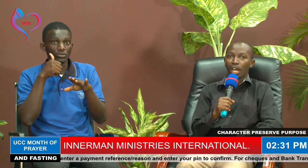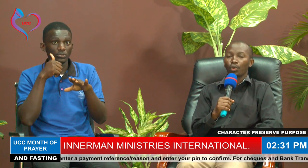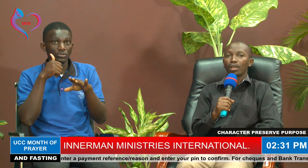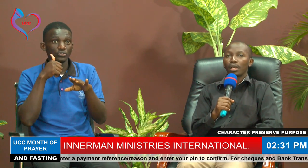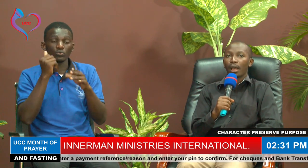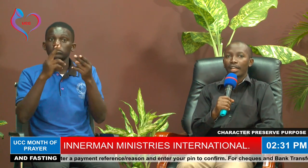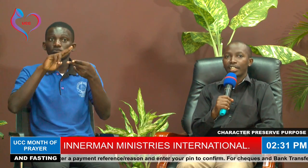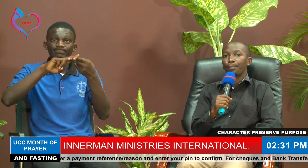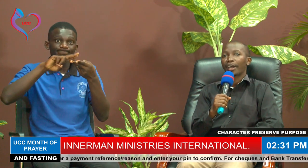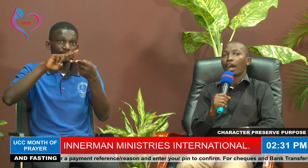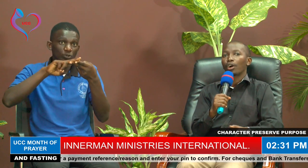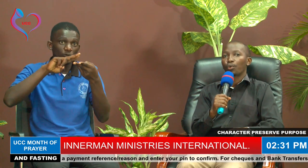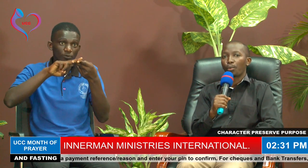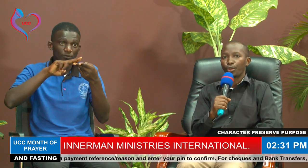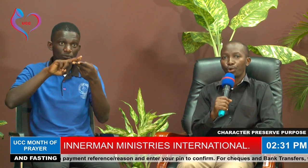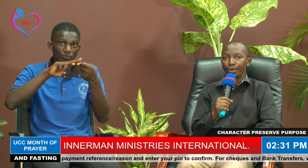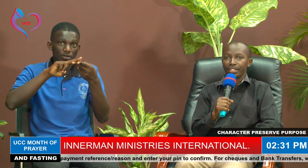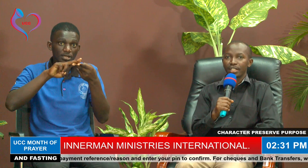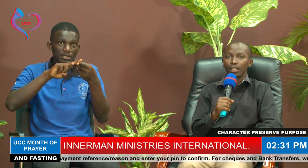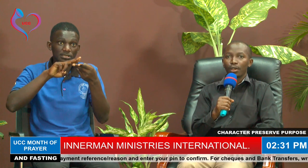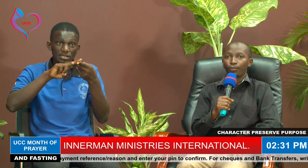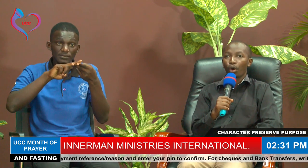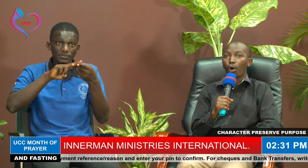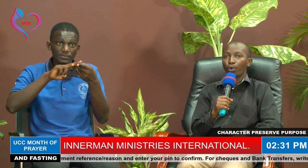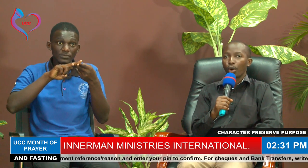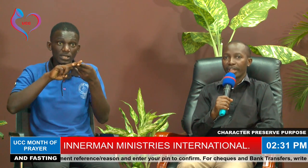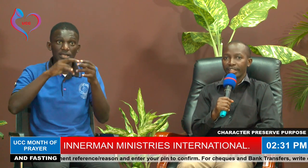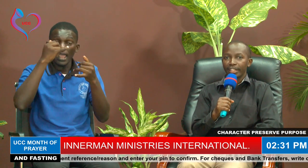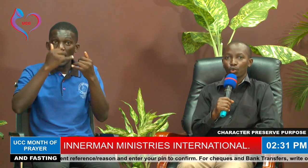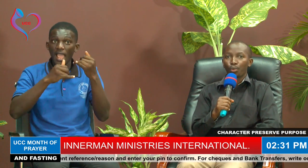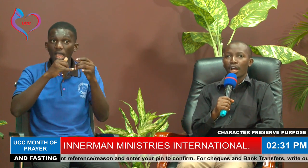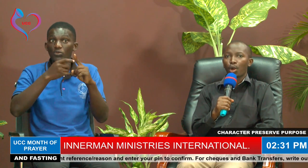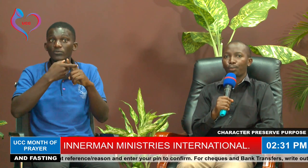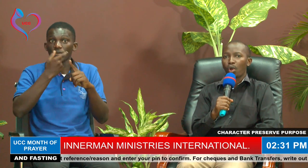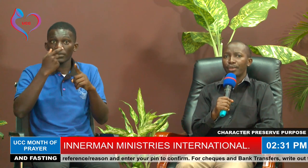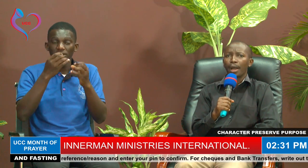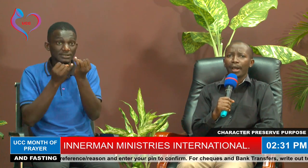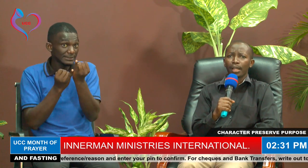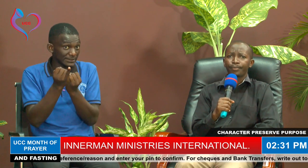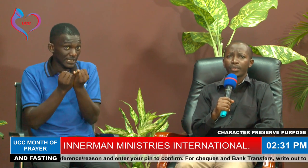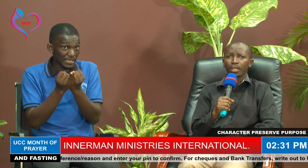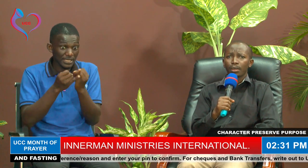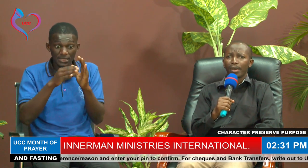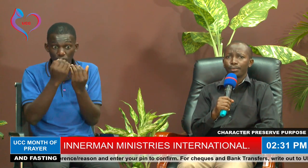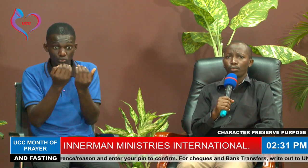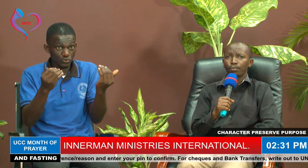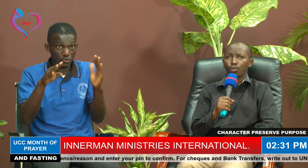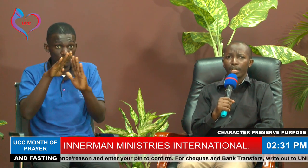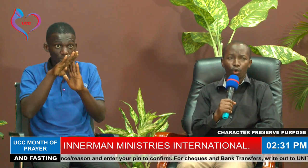tano. Atena mpaka mkumero yomwezi for all the weekly days. Kulo mkaka lo programu ya abana. Banyi mutuwade